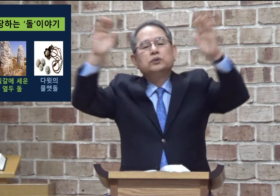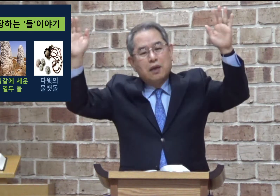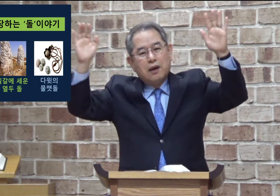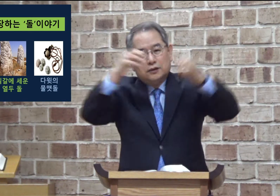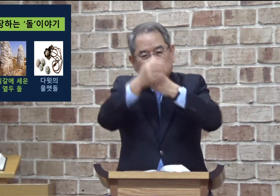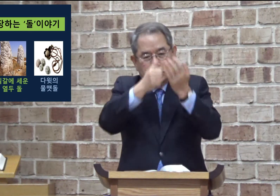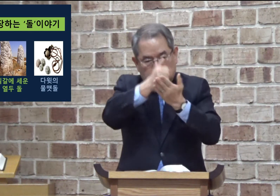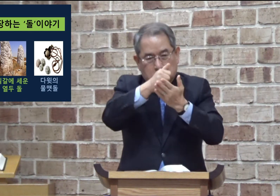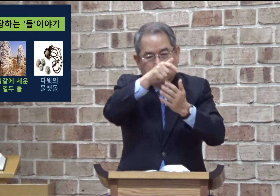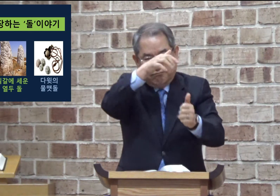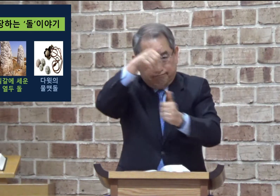새겨주셨습니다.